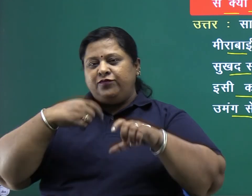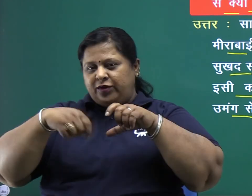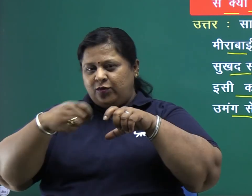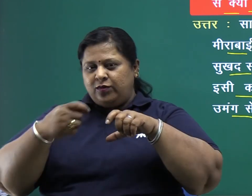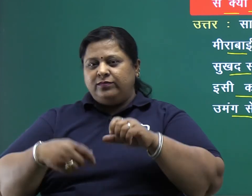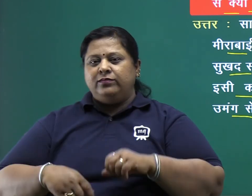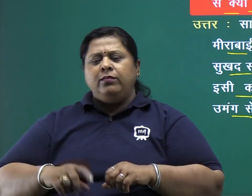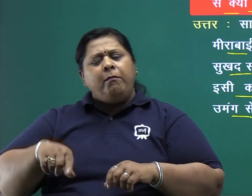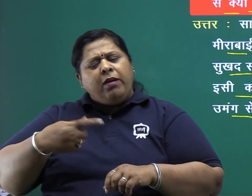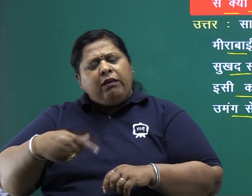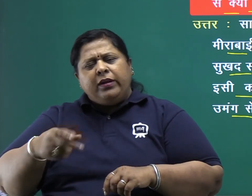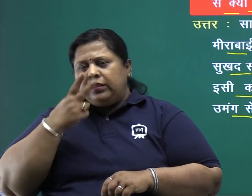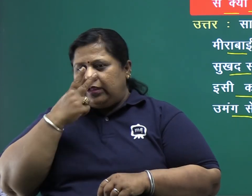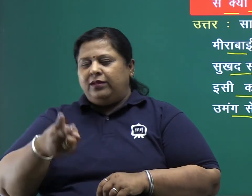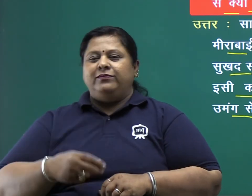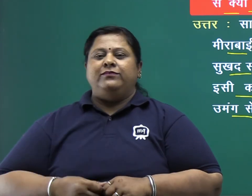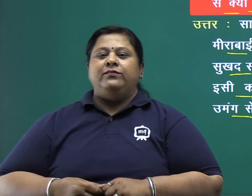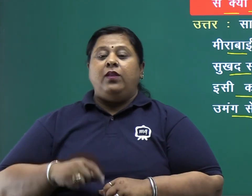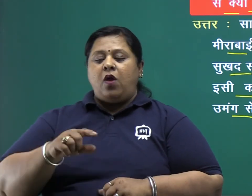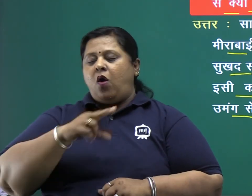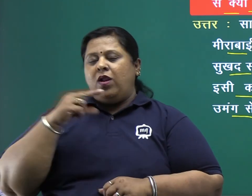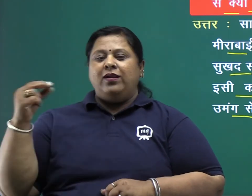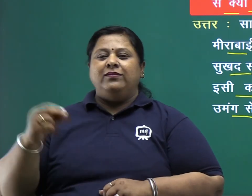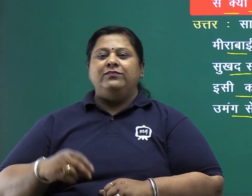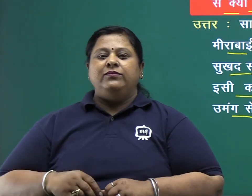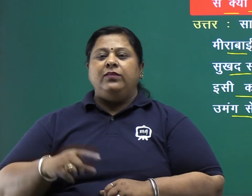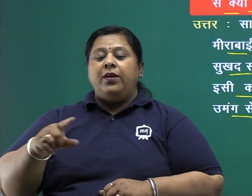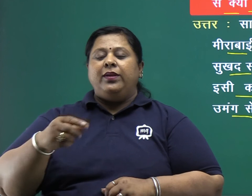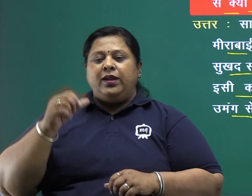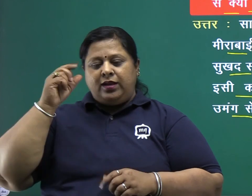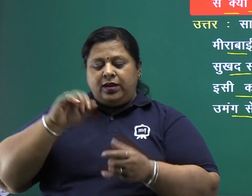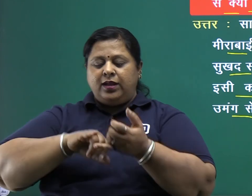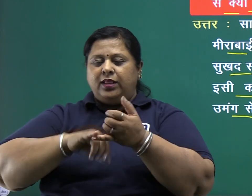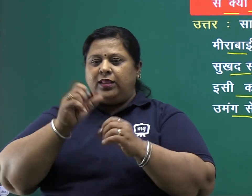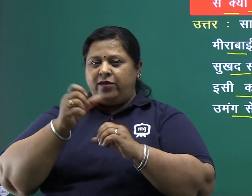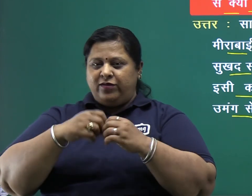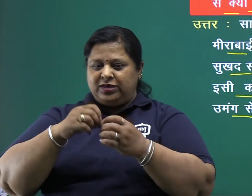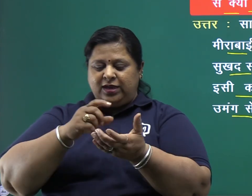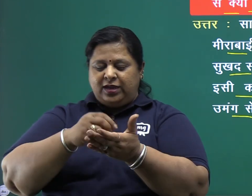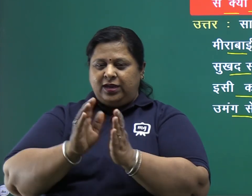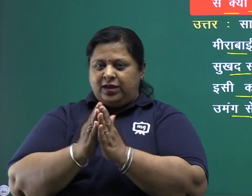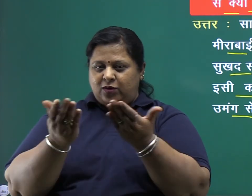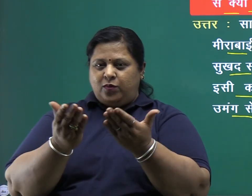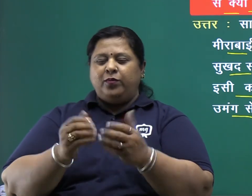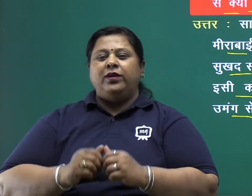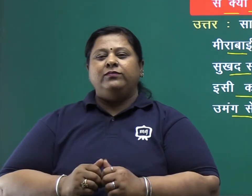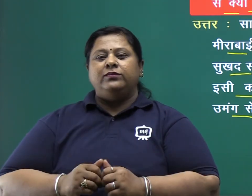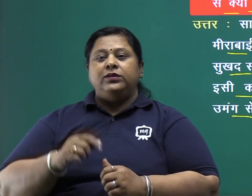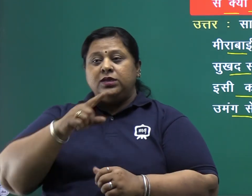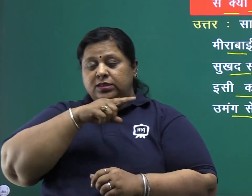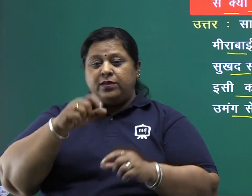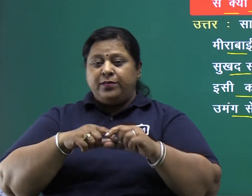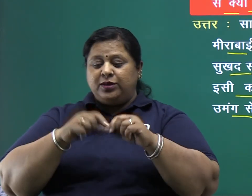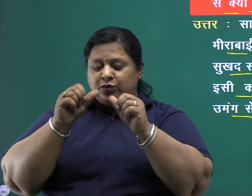को बार बार देखें और अपनी हिंदी विषय की नोटबुक में इन